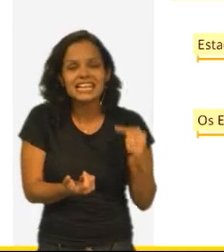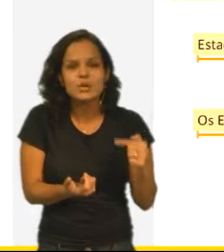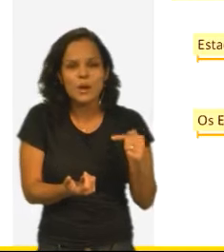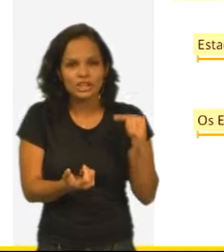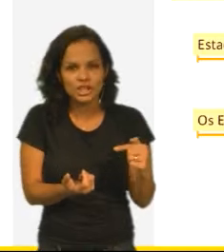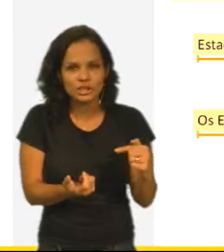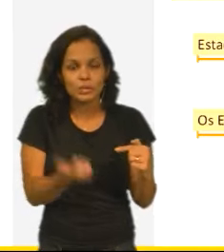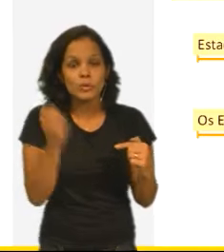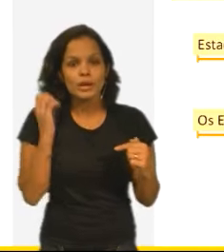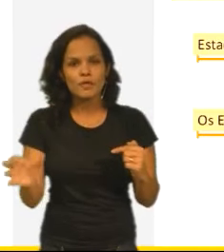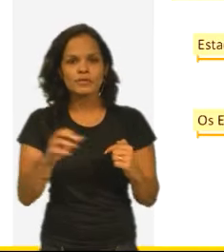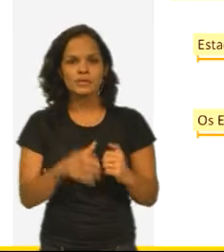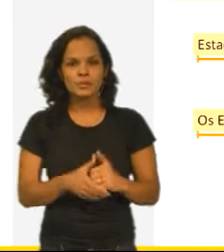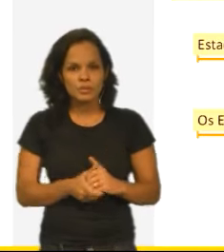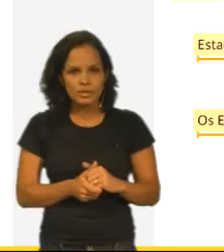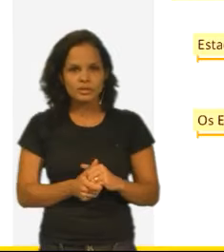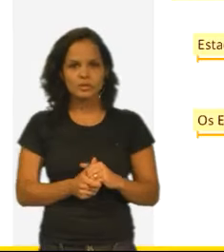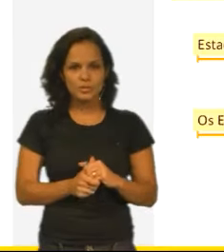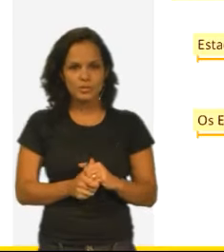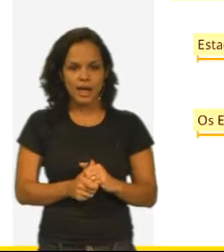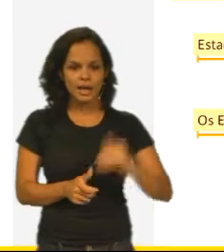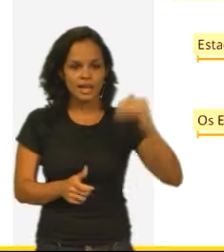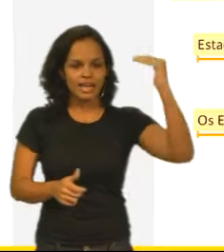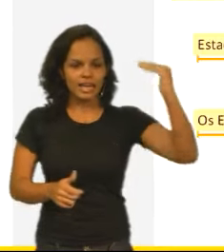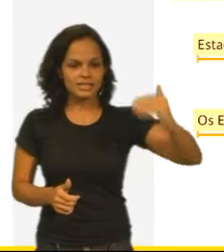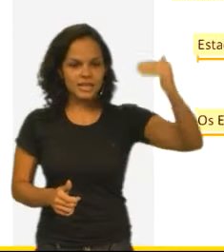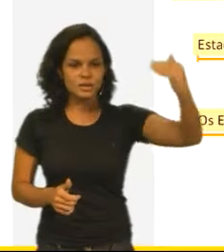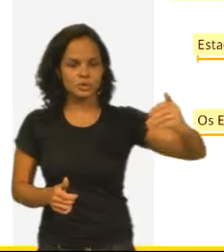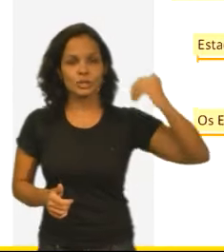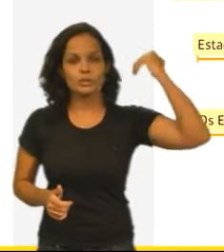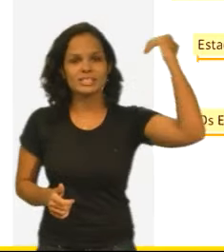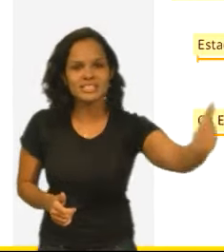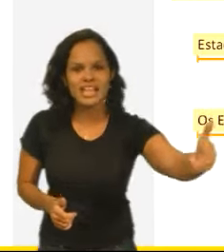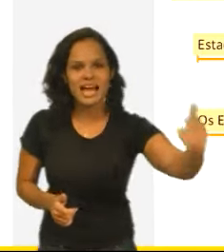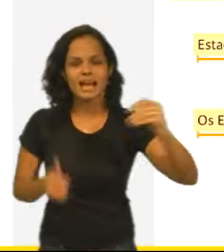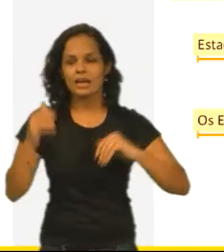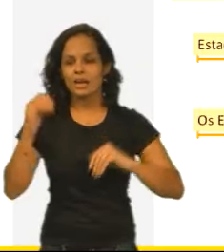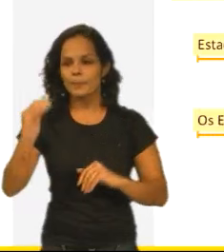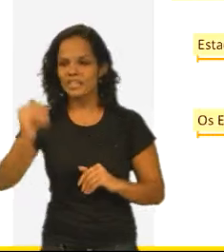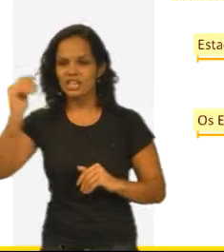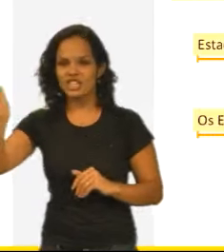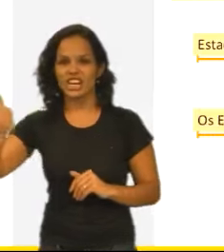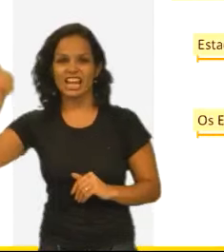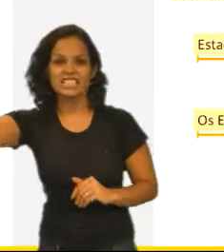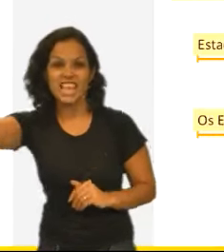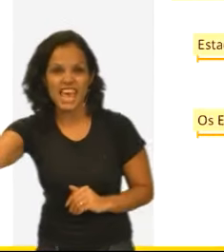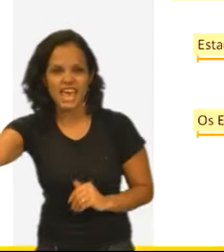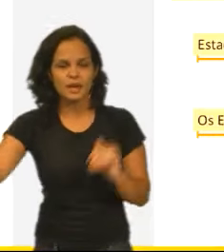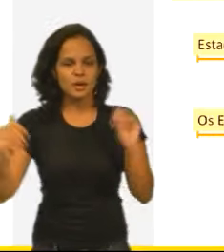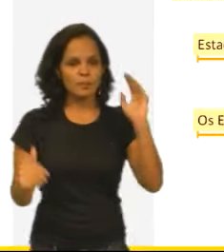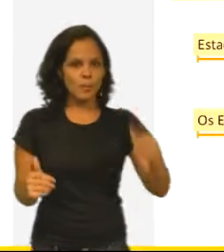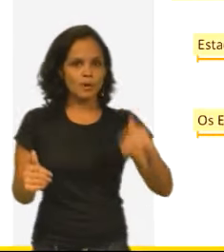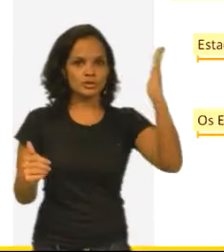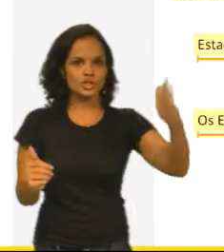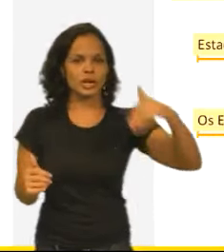o artigo, eu faço a concordância no singular. Estados Unidos está, Minas Gerais é, Poços de